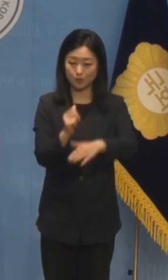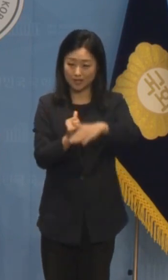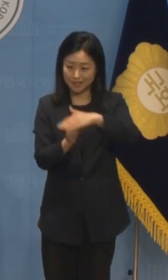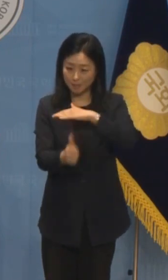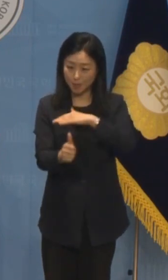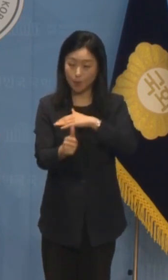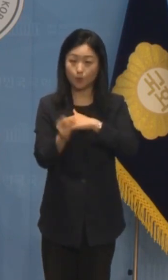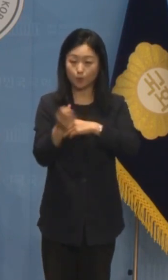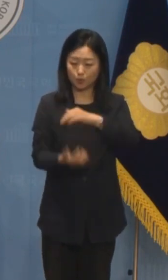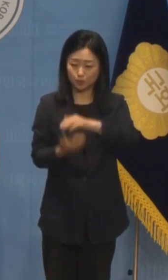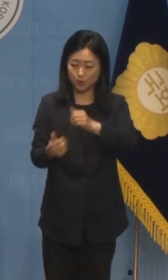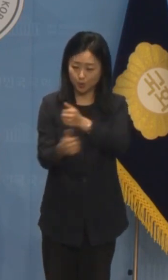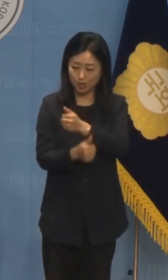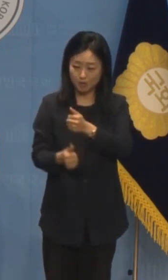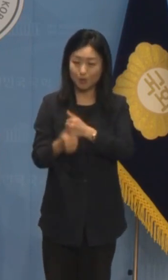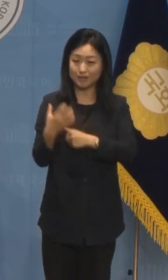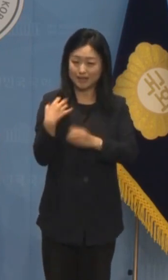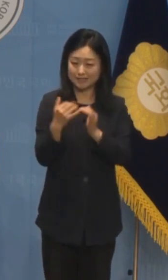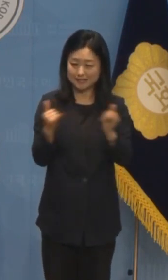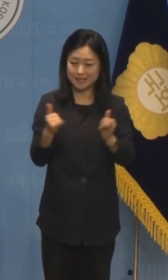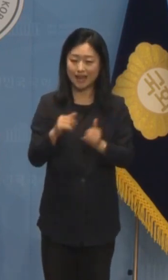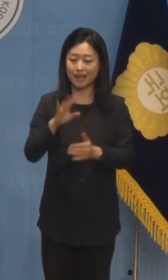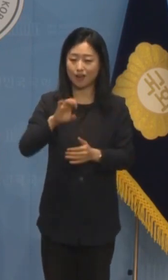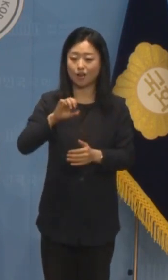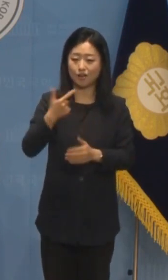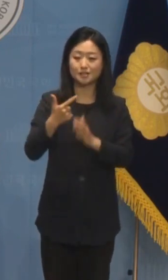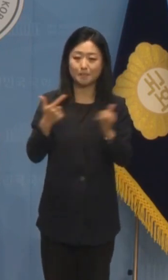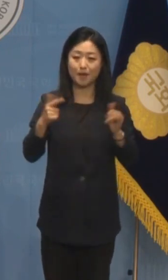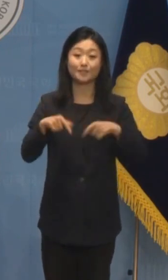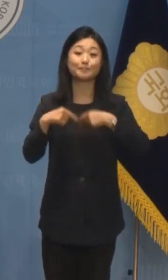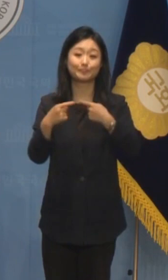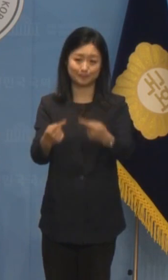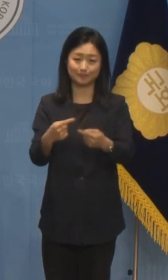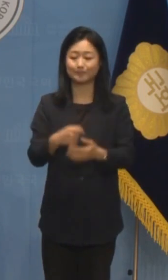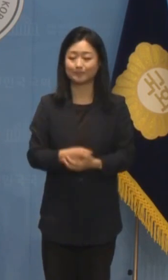원내대표를 포함한 주요 당직자 16명이 참석합니다.